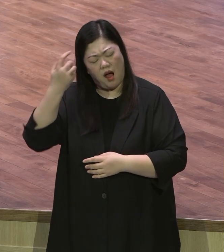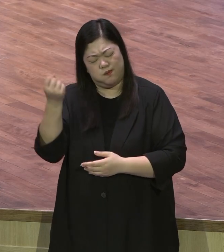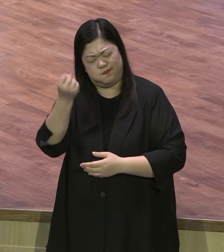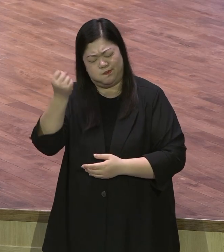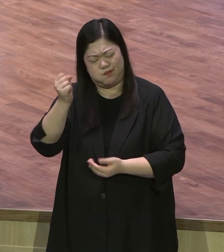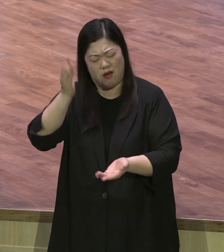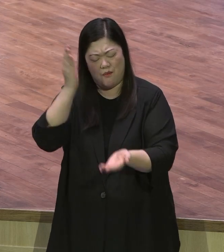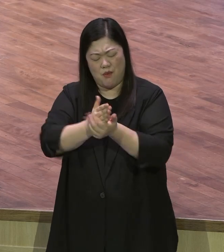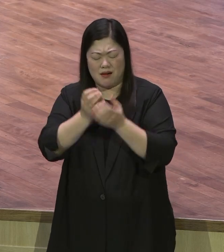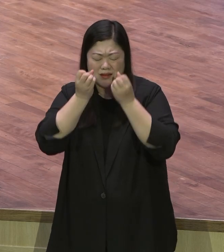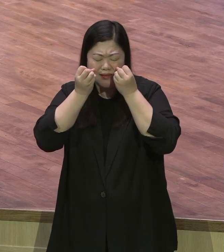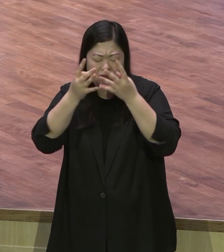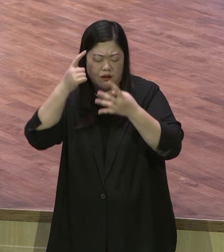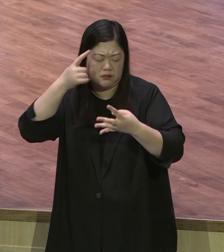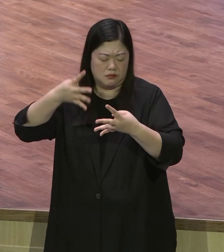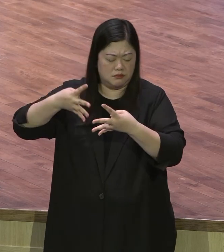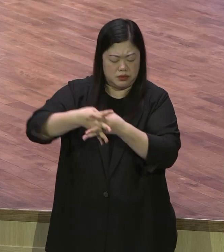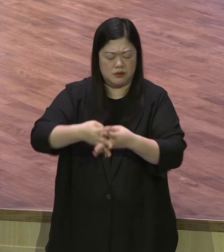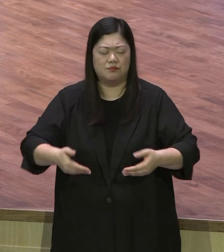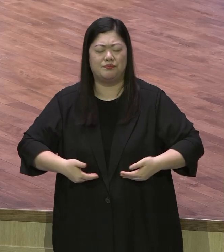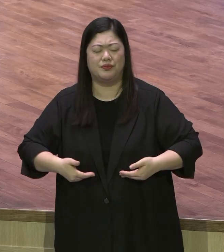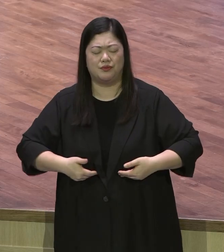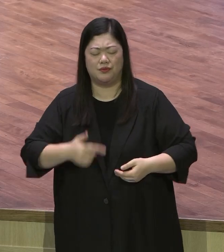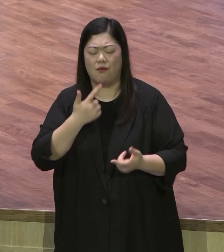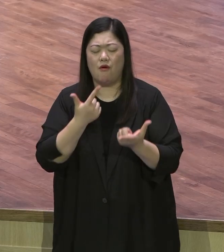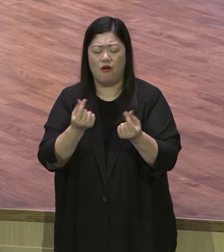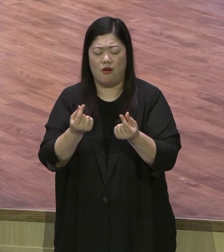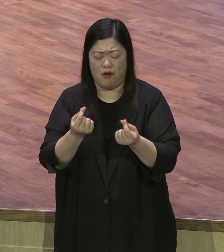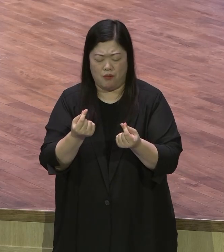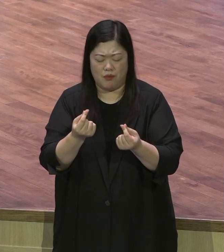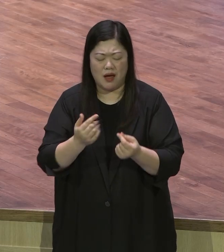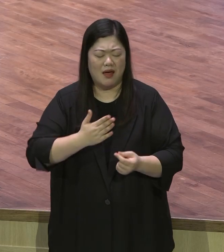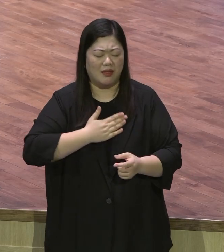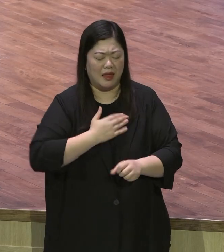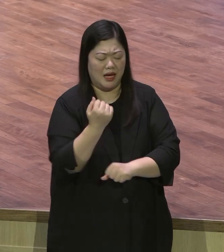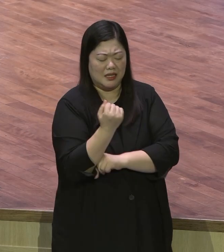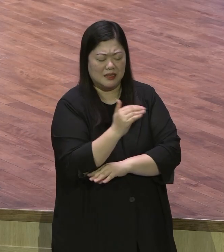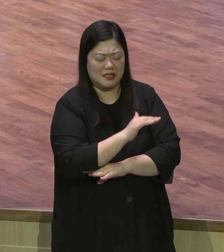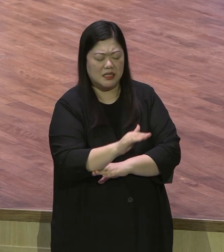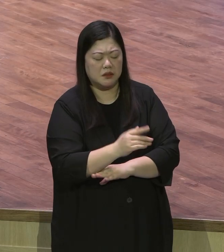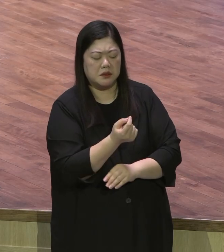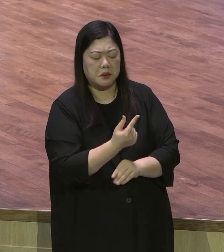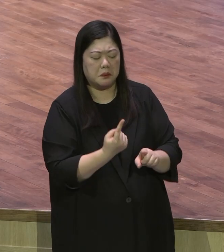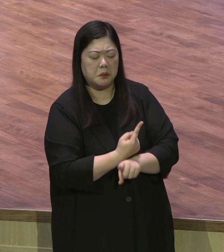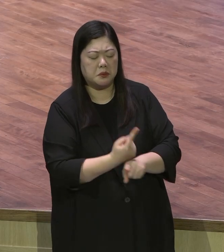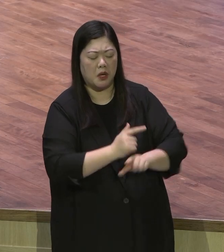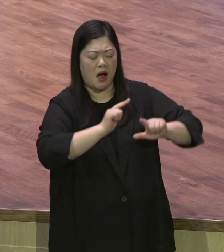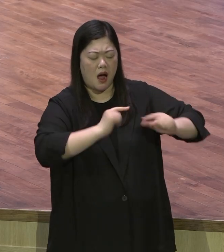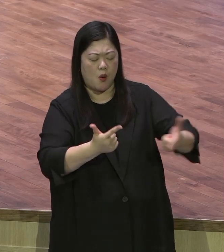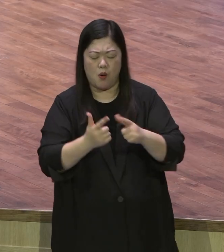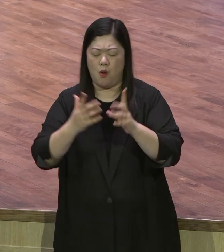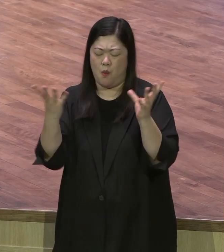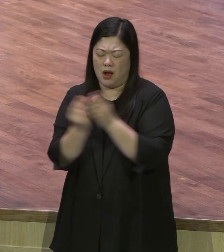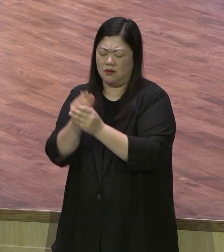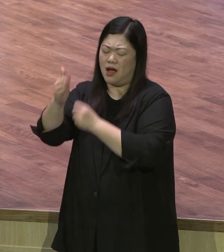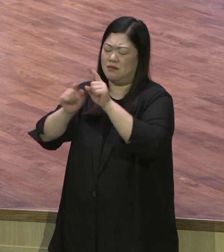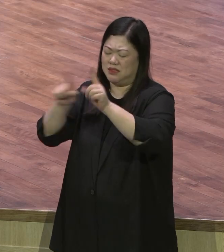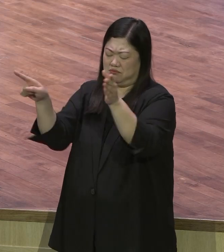모든 생각 사고를 내 중심이 아니라 하나님 말씀 중심으로 새롭게 되어져서 정말로 후손들에게 남길 수